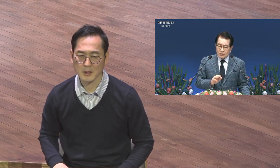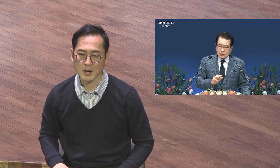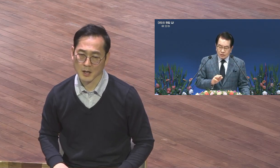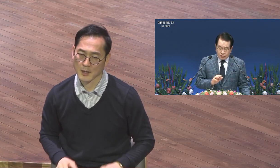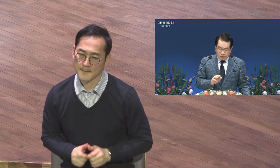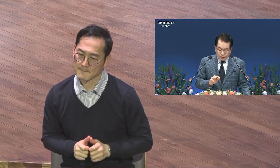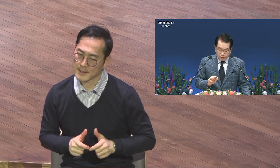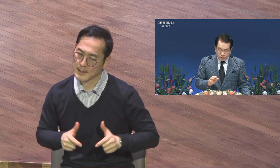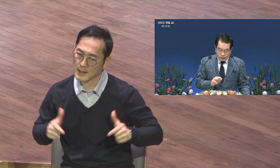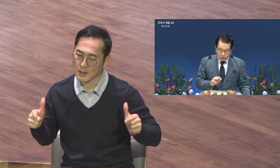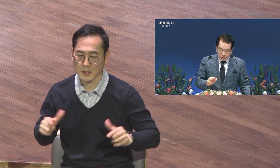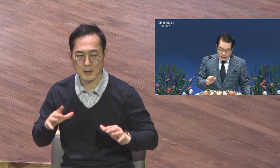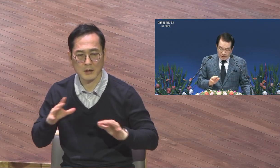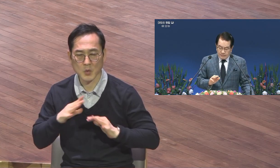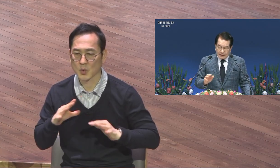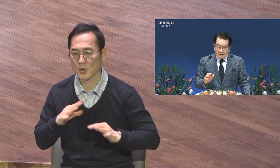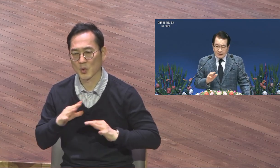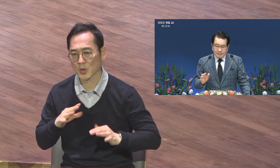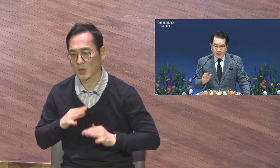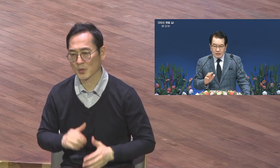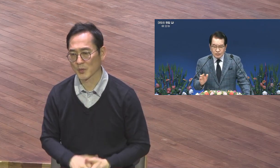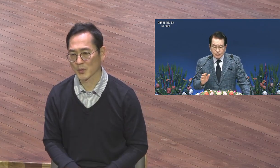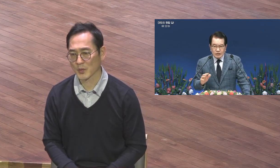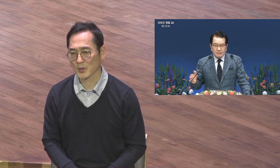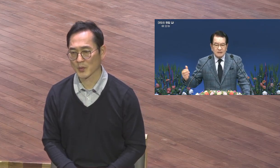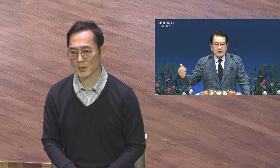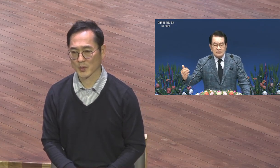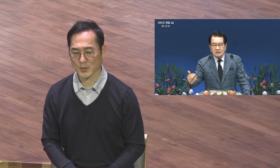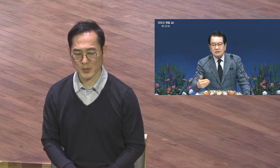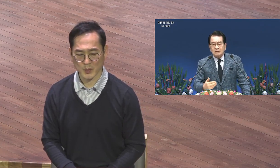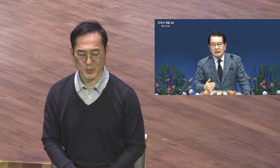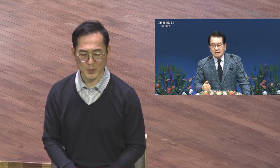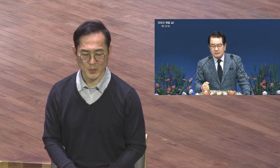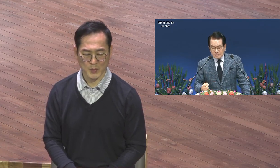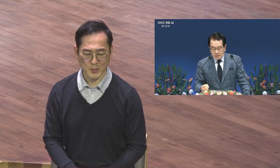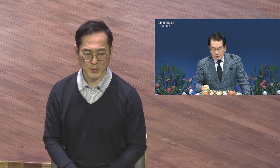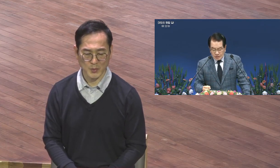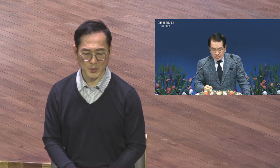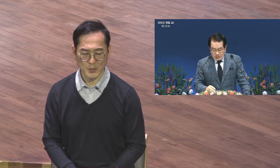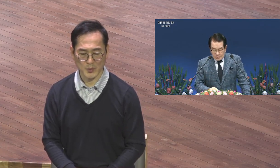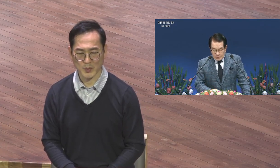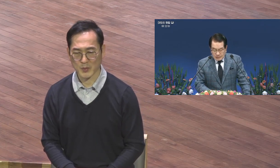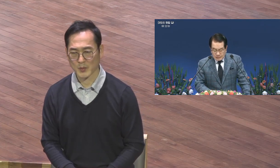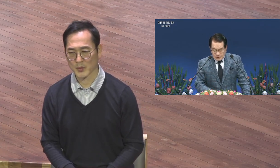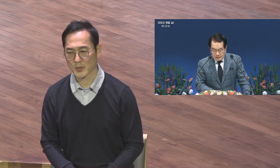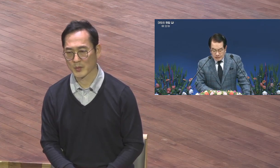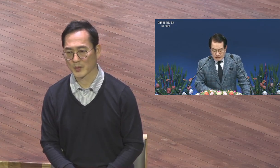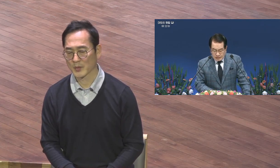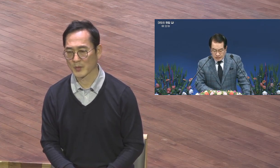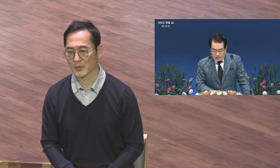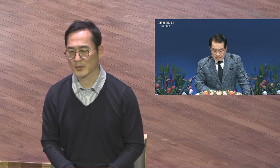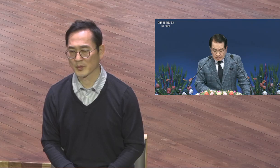그야말로 이 공포로 반대파를 두렵게 하면서 다들 끌어가는.